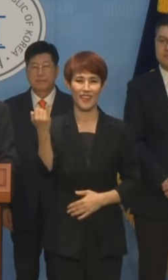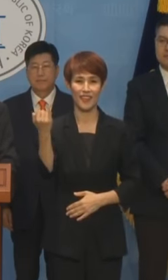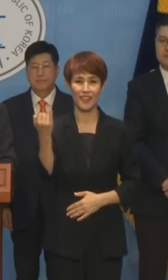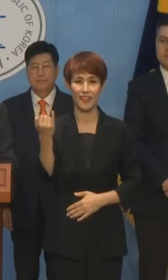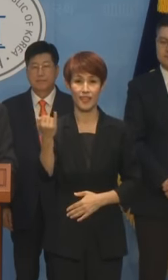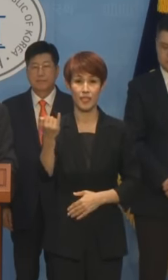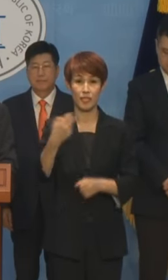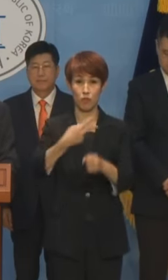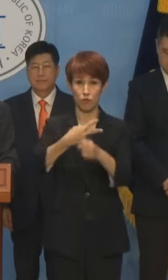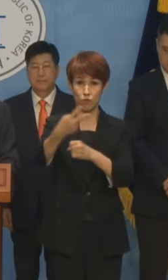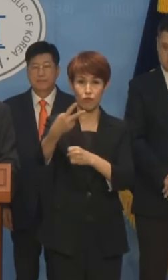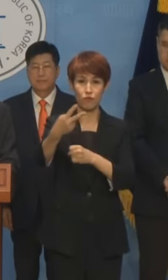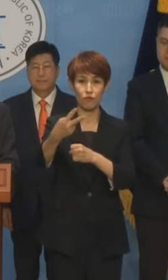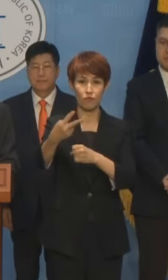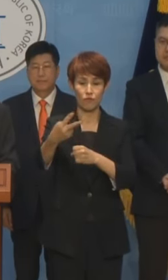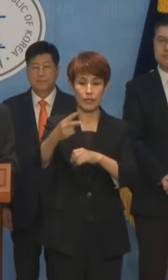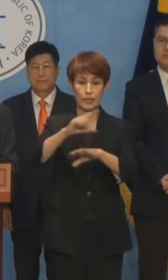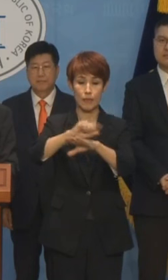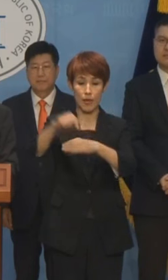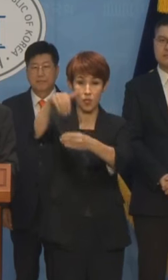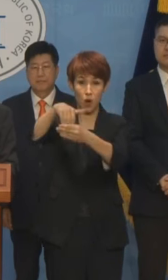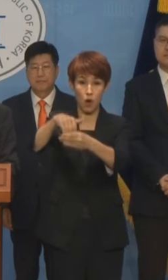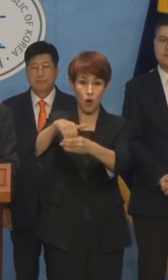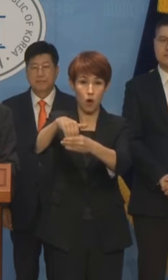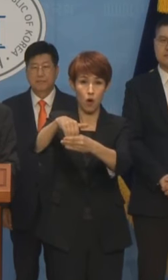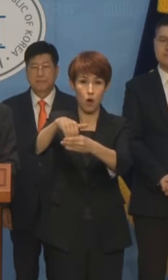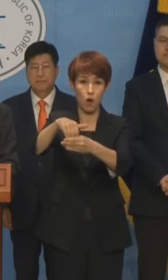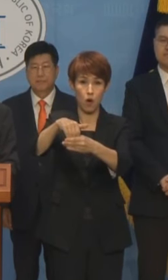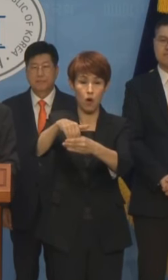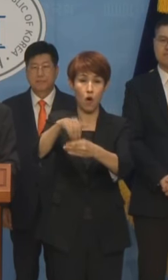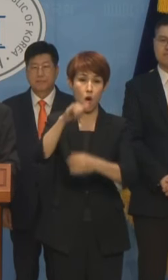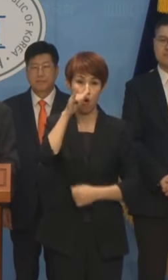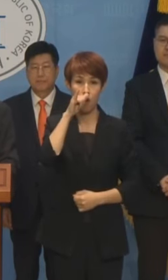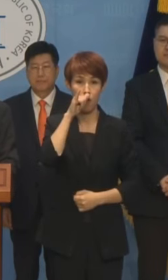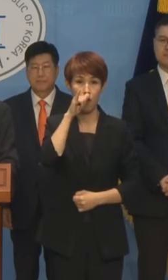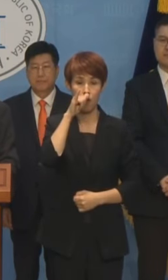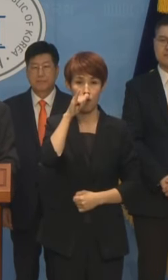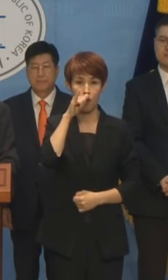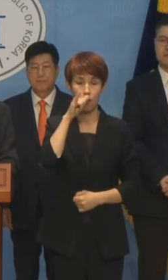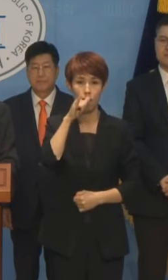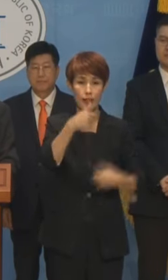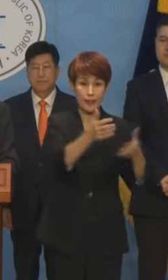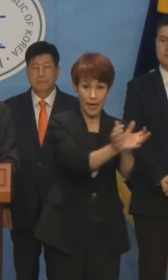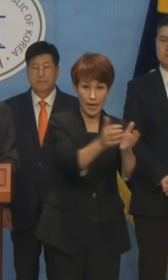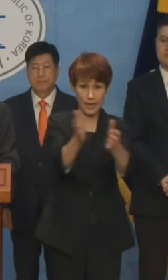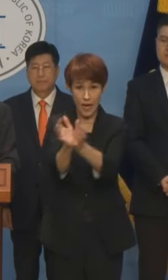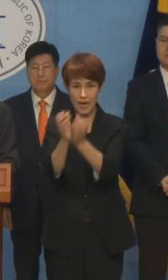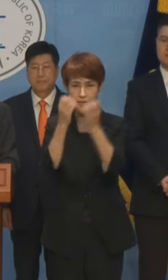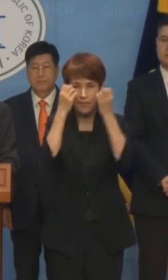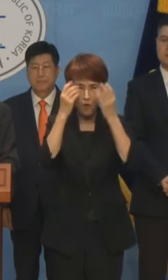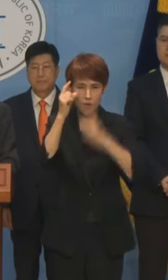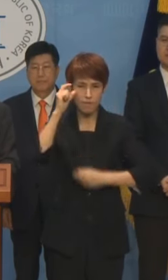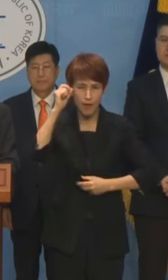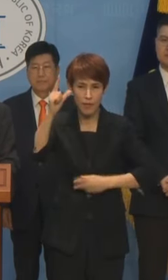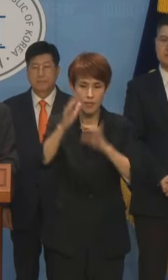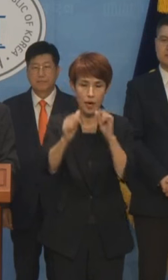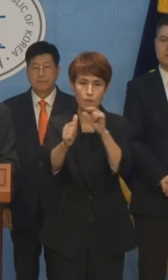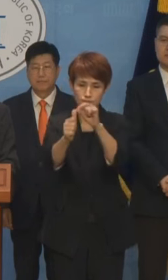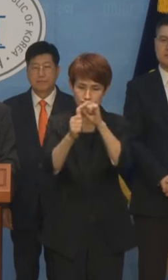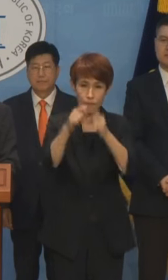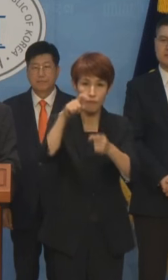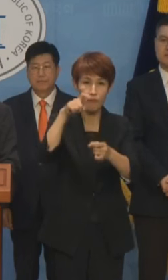2026년 지방선거가 2년 앞으로 다가오고 있습니다. 각 당은 새로운 인재 영입을